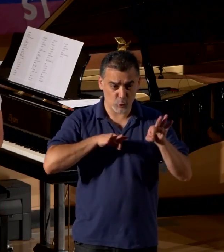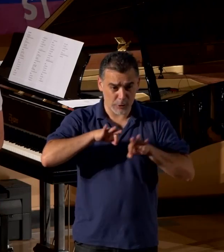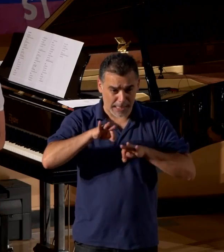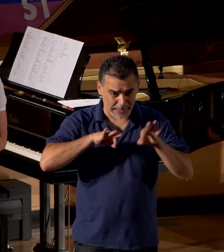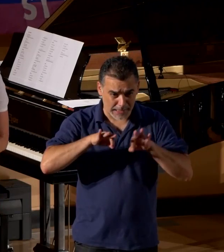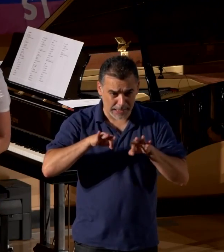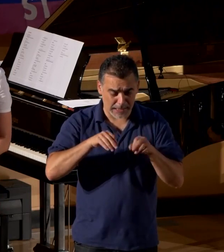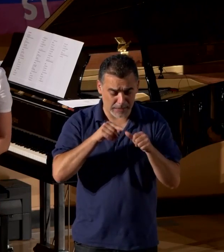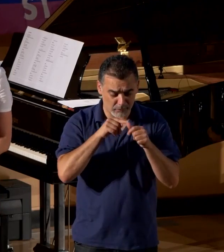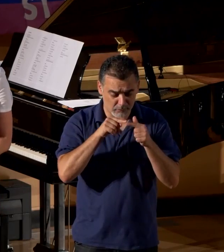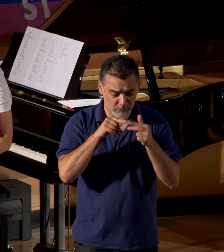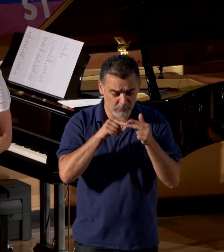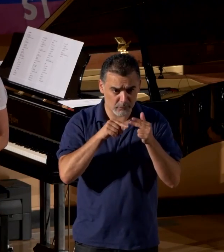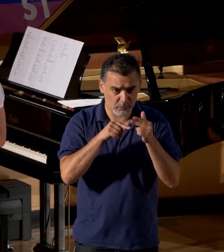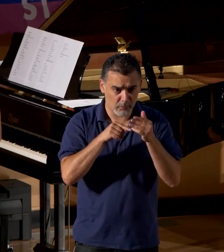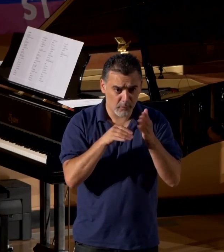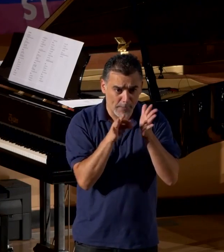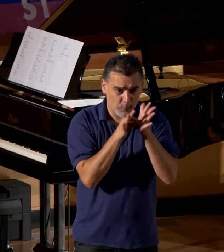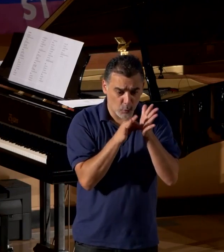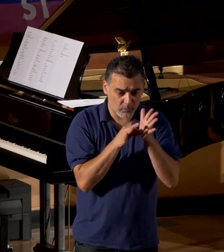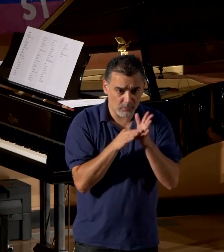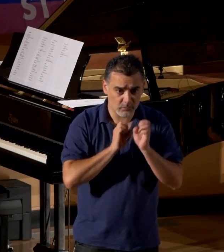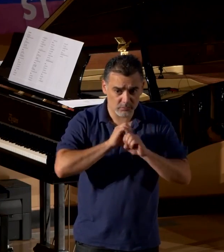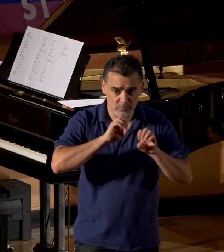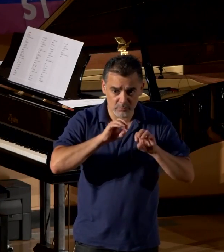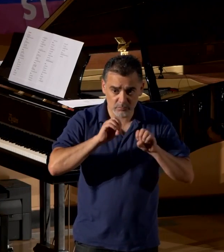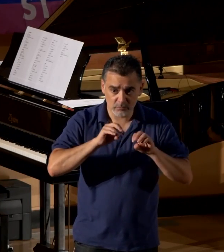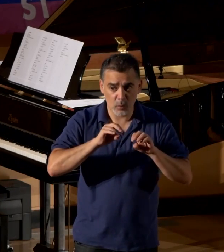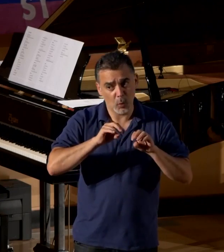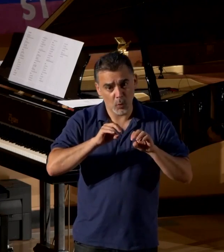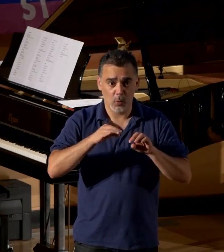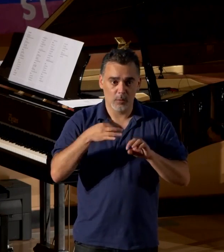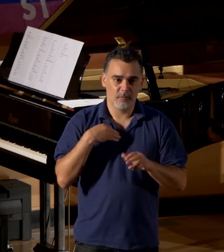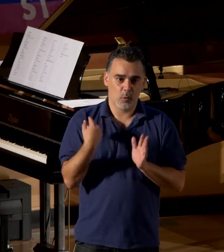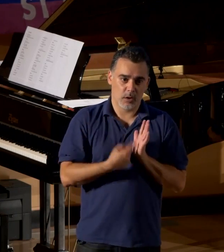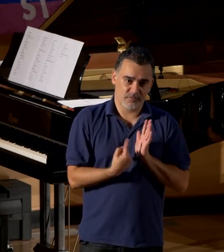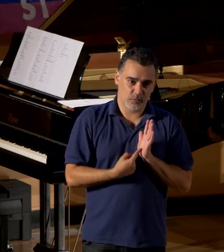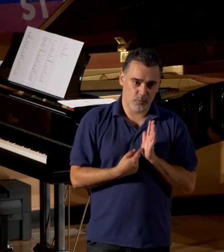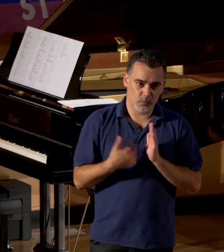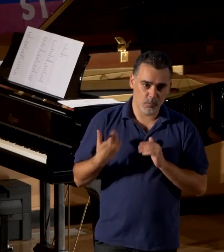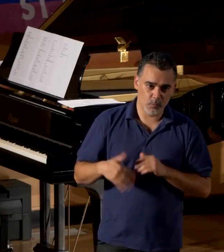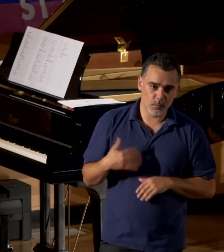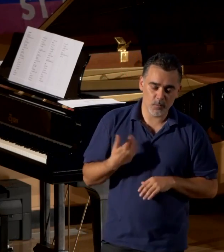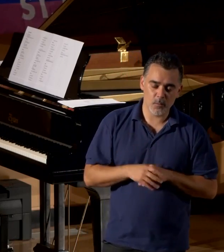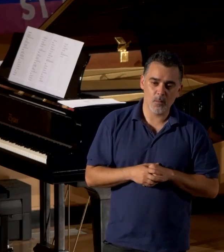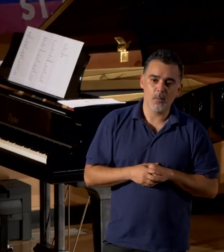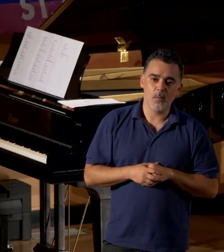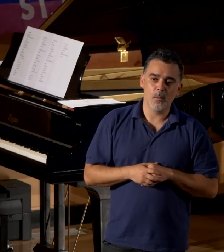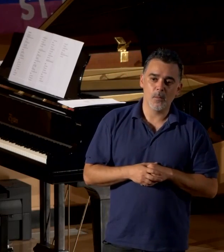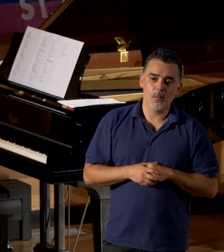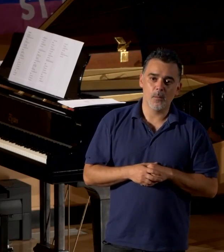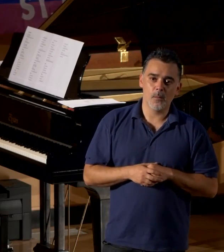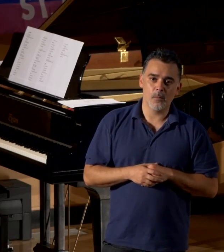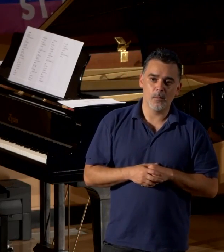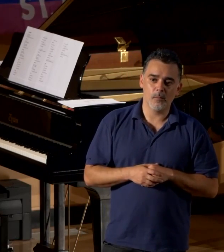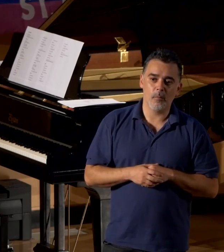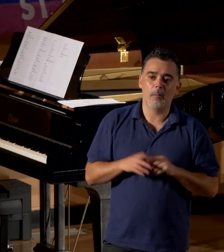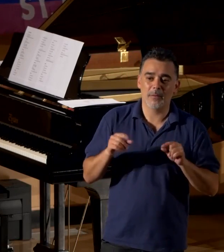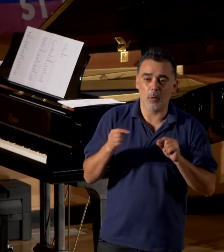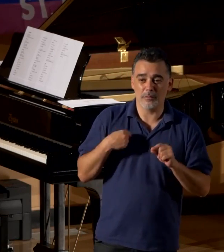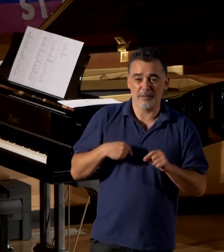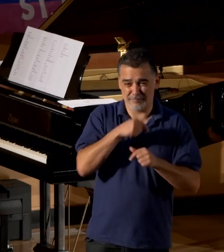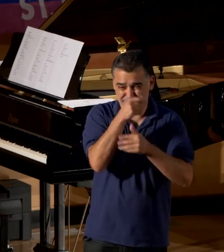Punkte, die damit zu tun haben, zu erläutern, ist durchaus eine Herausforderung. Und ich werde dadurch auch jetzt natürlich nur auf